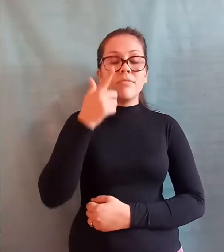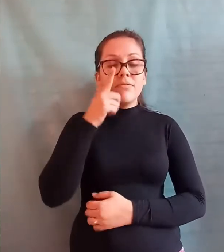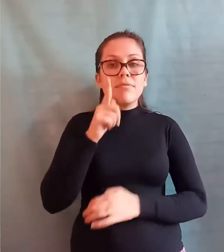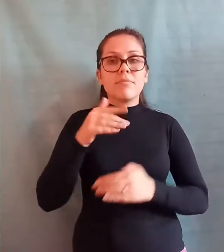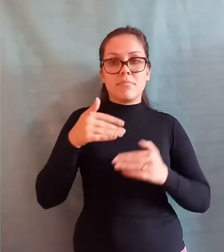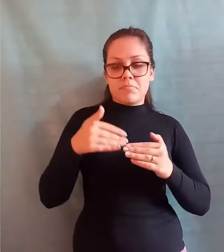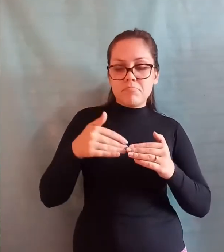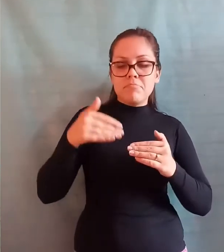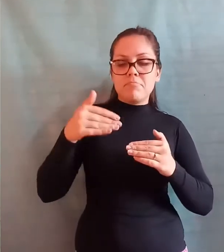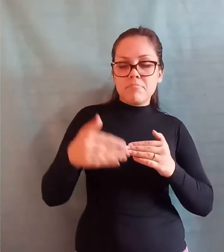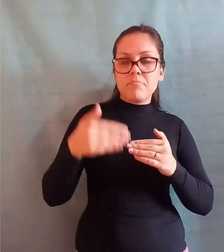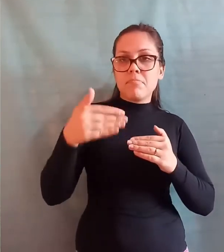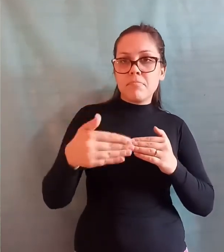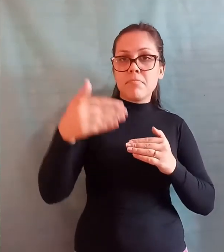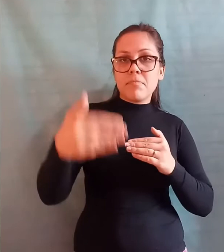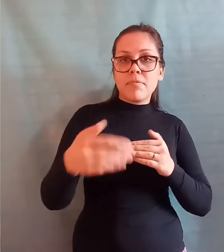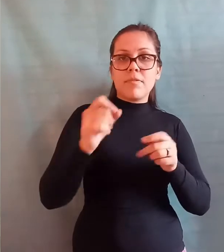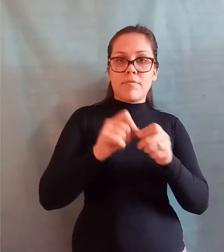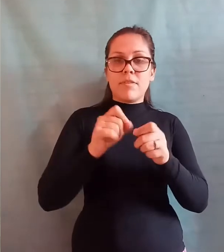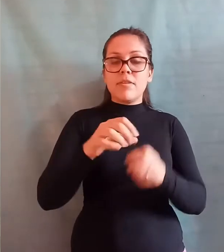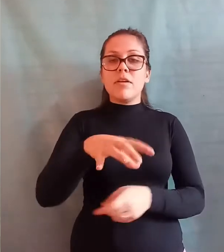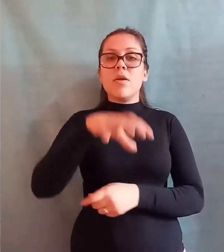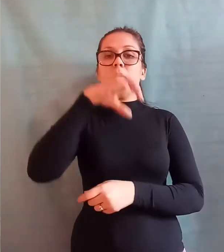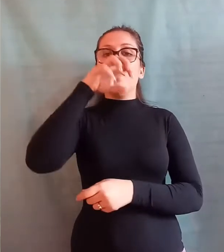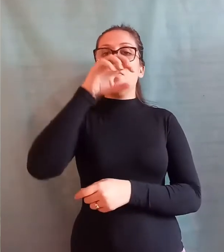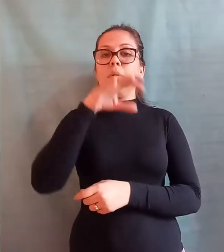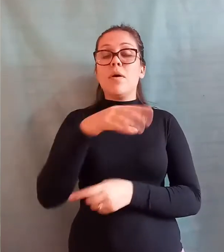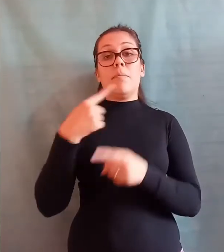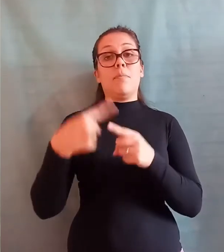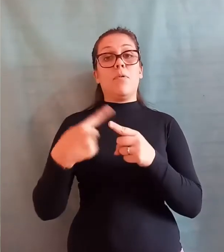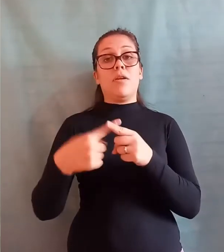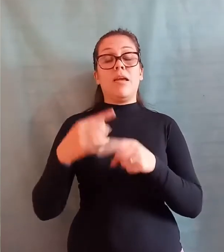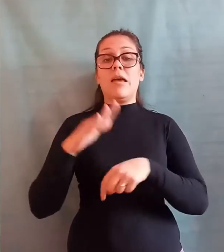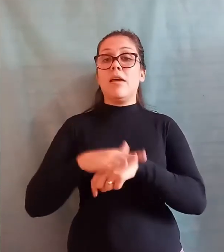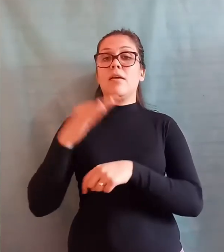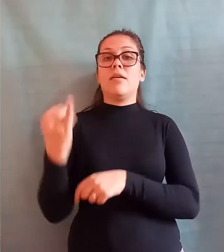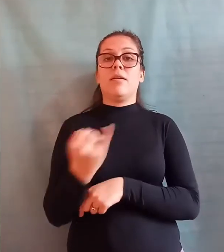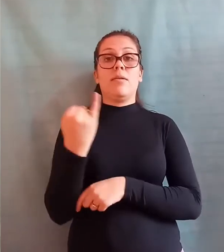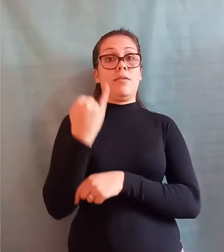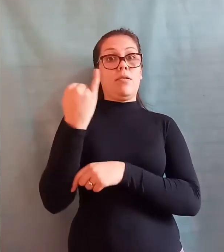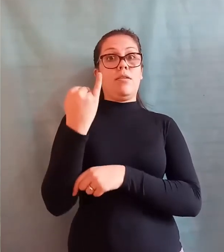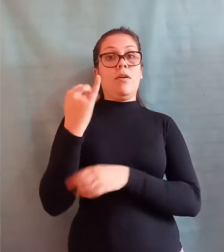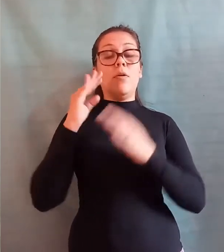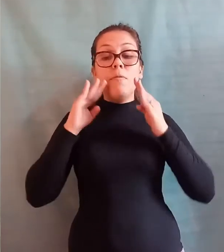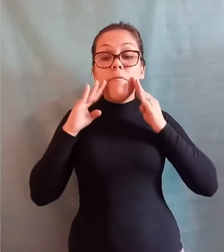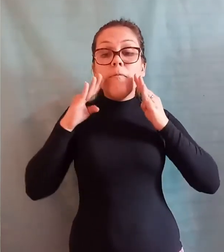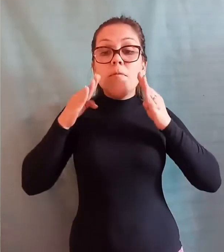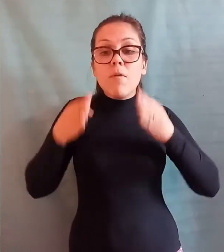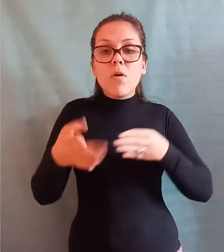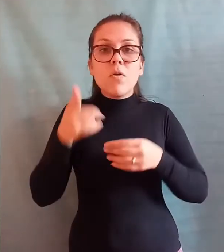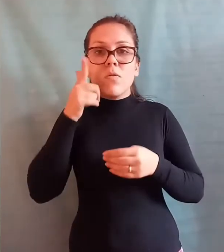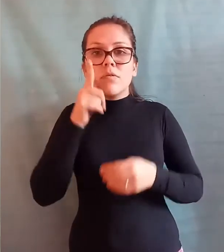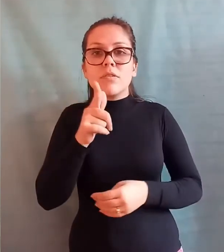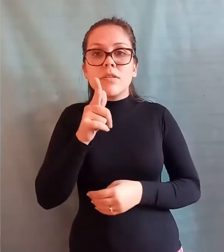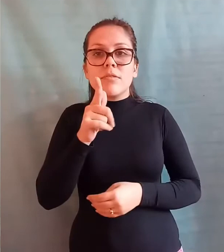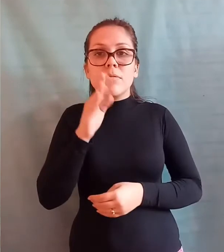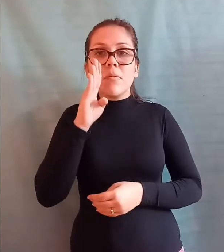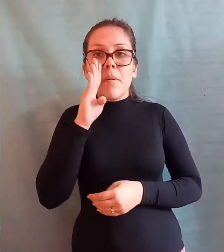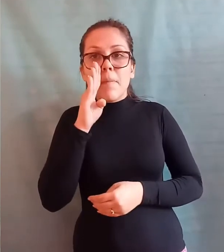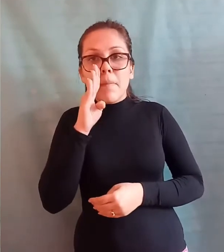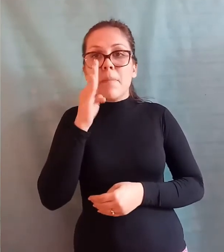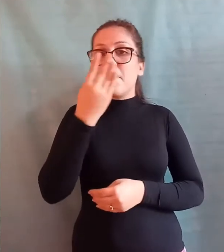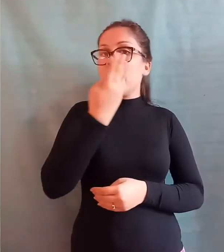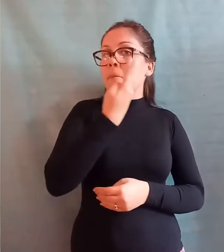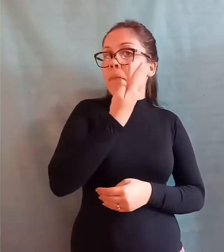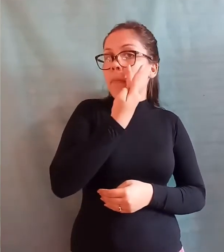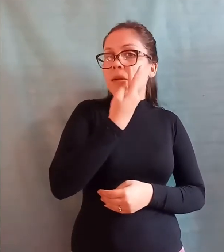ir fazendo a alternância de respiração. Porque o importante é que vocês foquem em alternar e foquem na